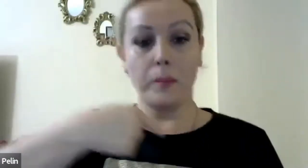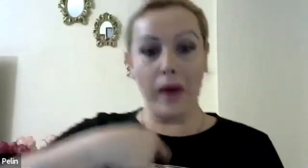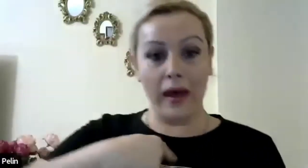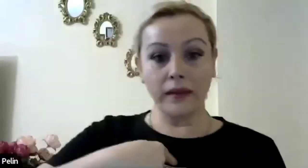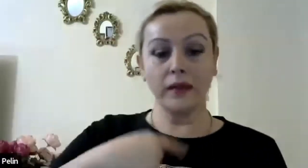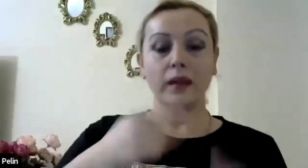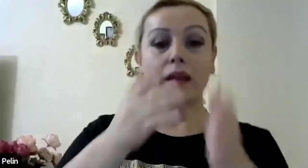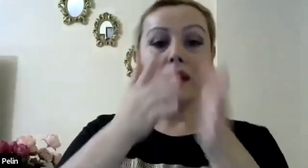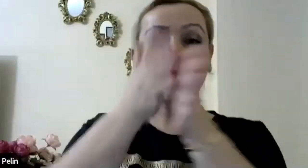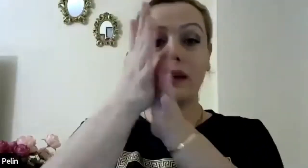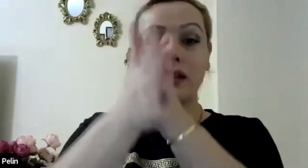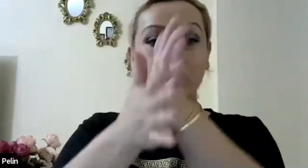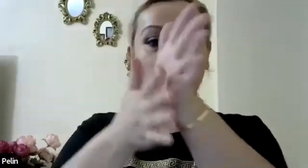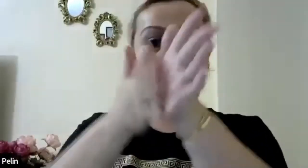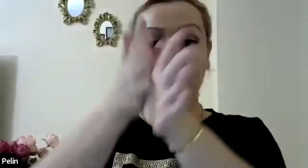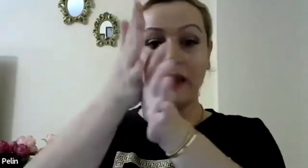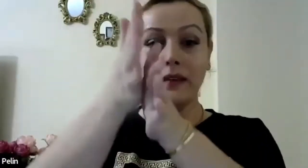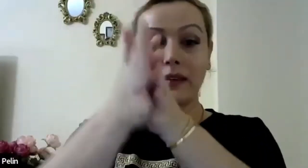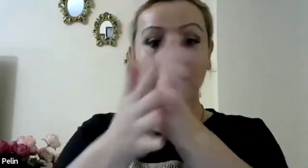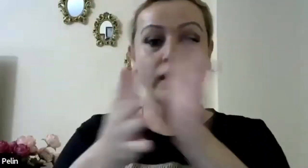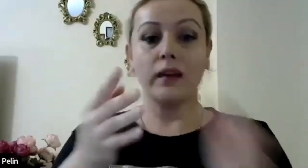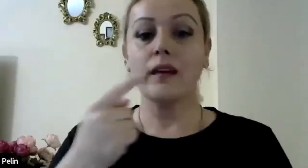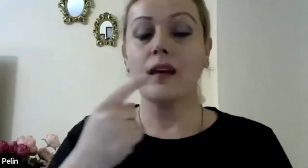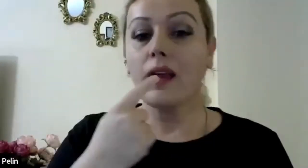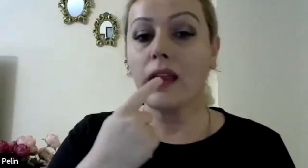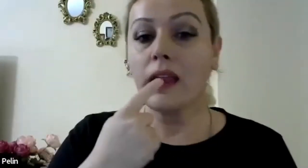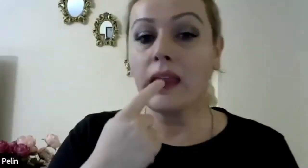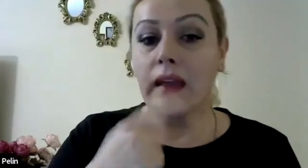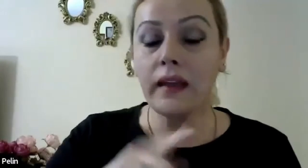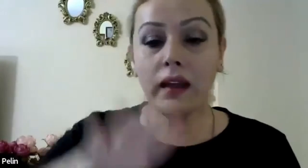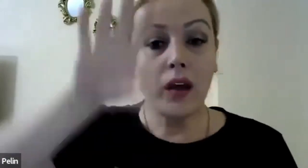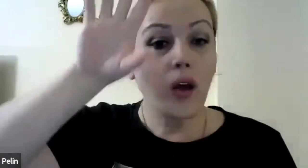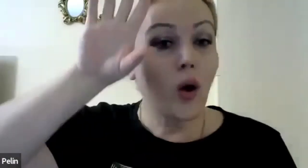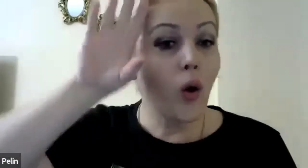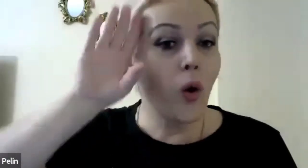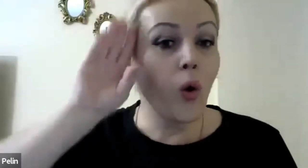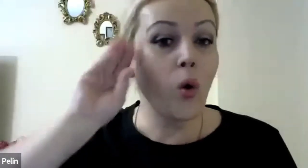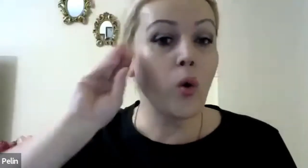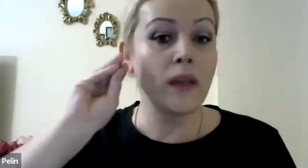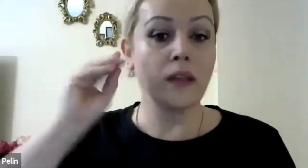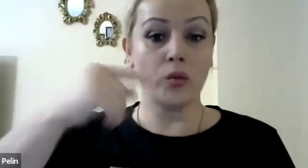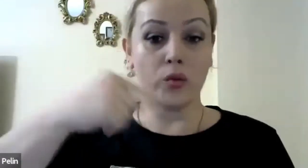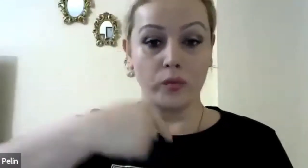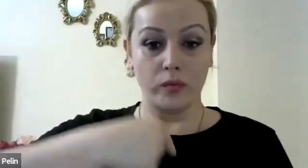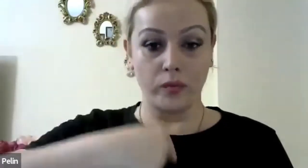Ben işaret dili öğreniyorum.